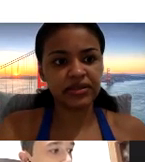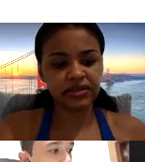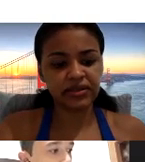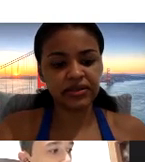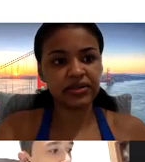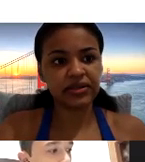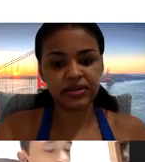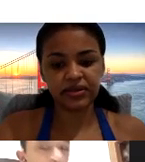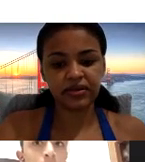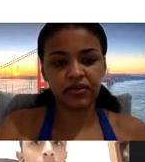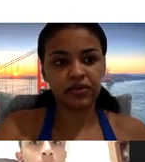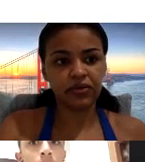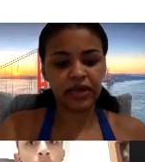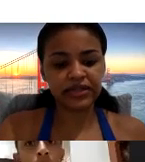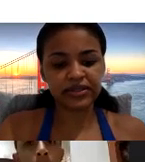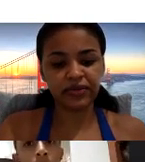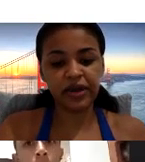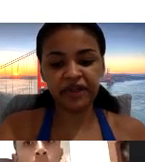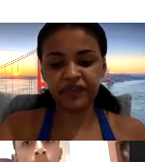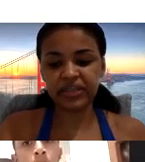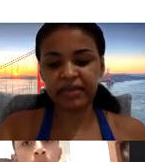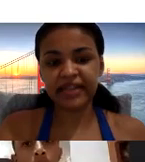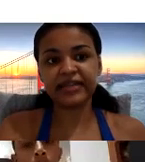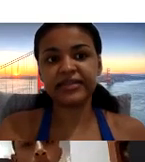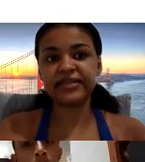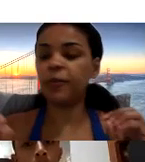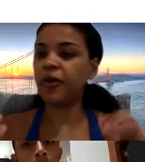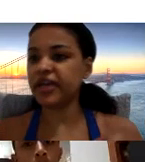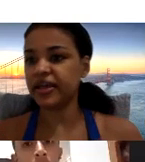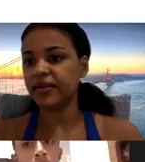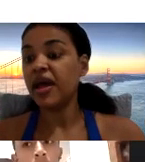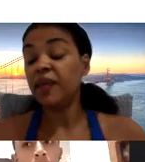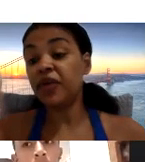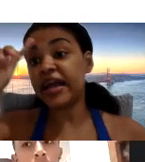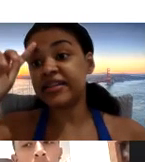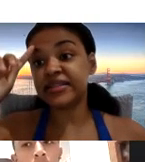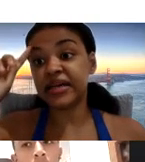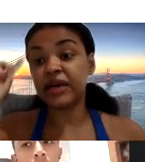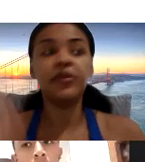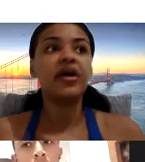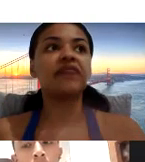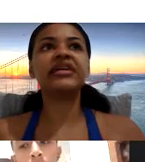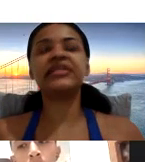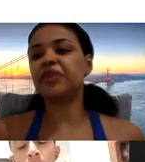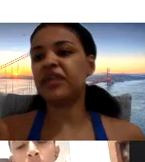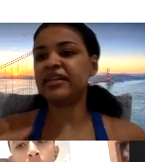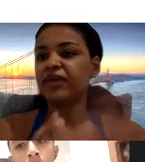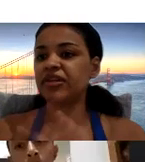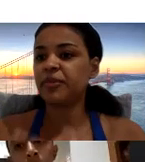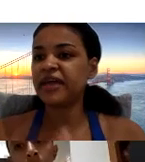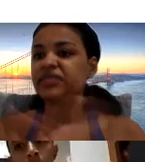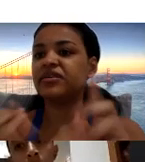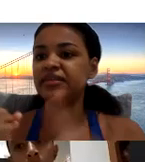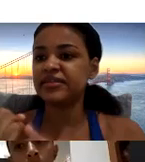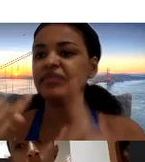síntese e o adição eu prefiro chamar de adição por quê Porque adição vocês